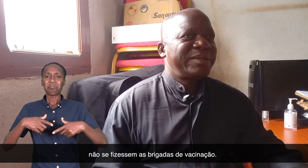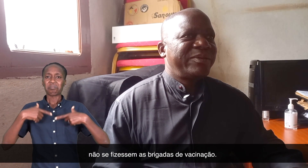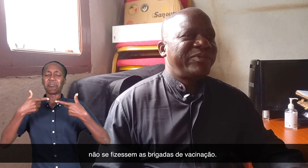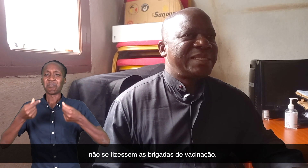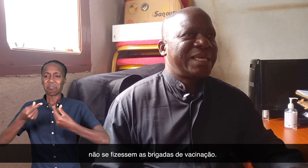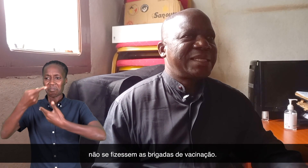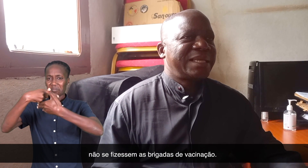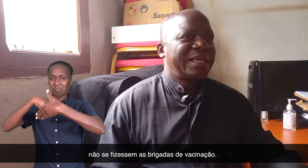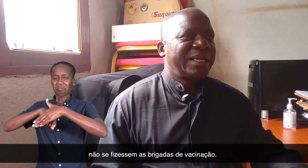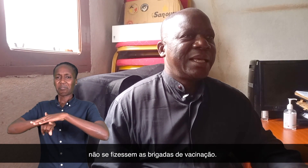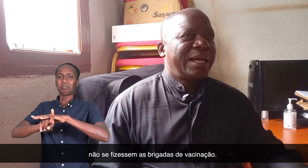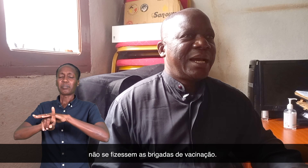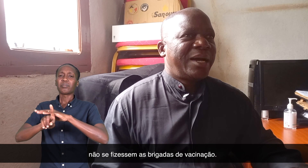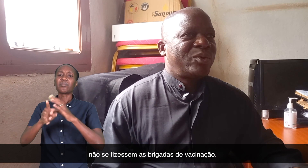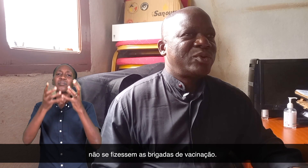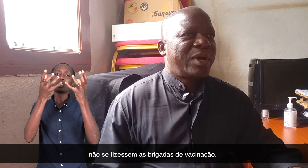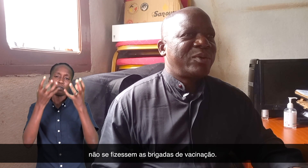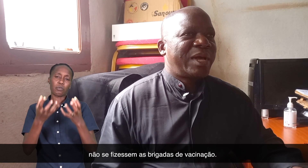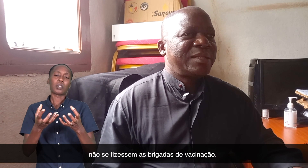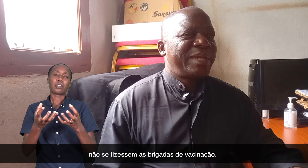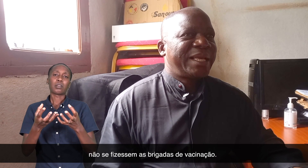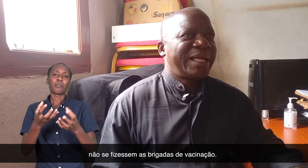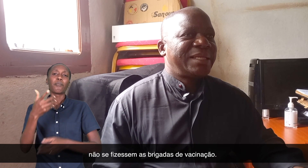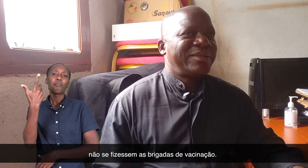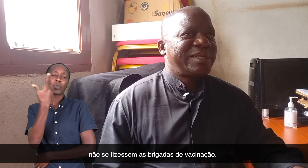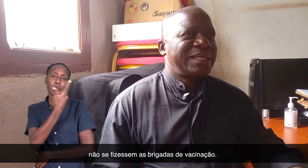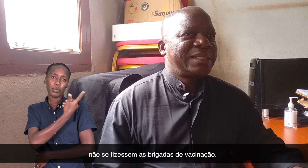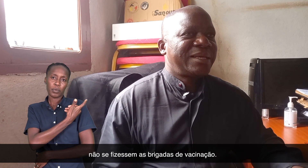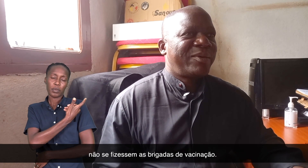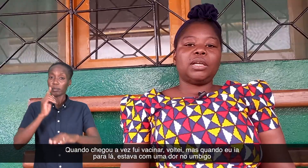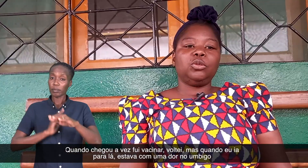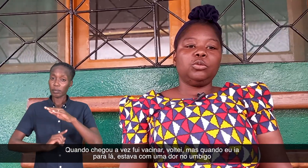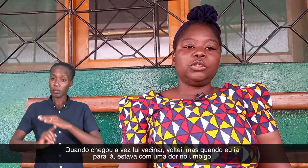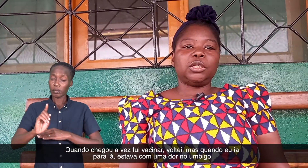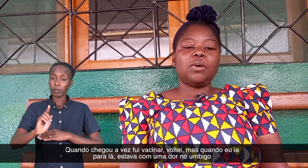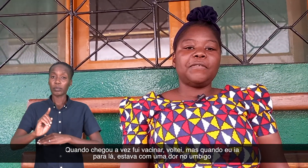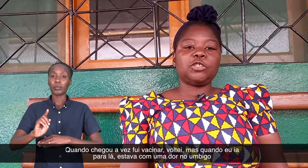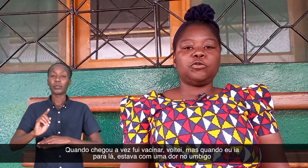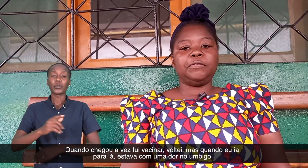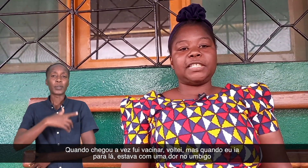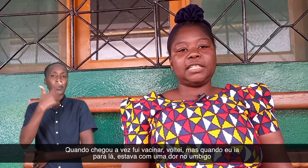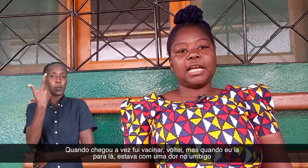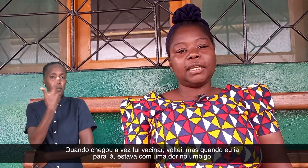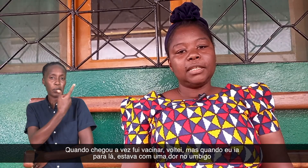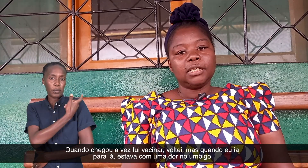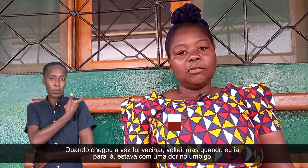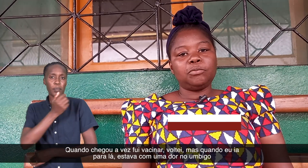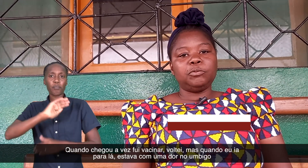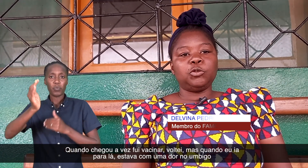não se fizessem às brigadas de vacinação. Quando chegou a vez fui